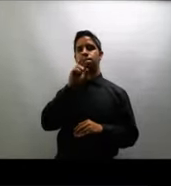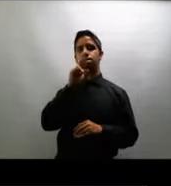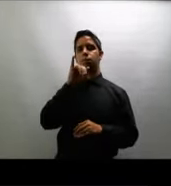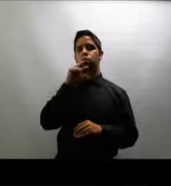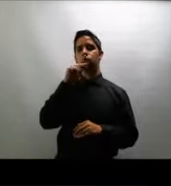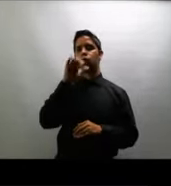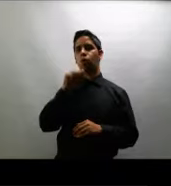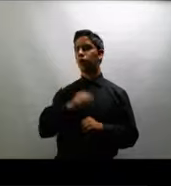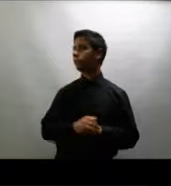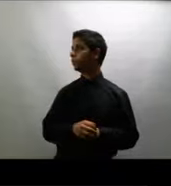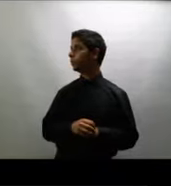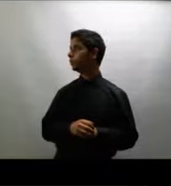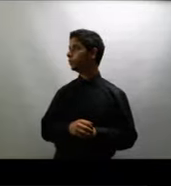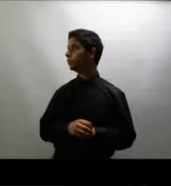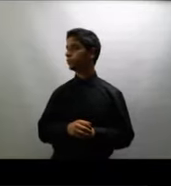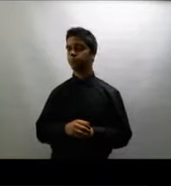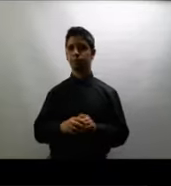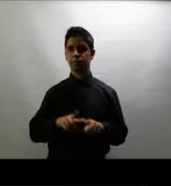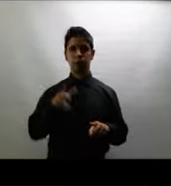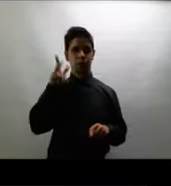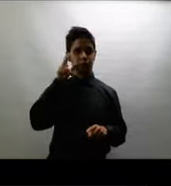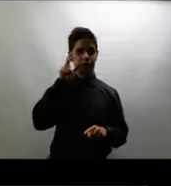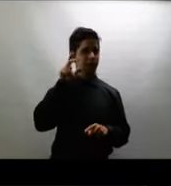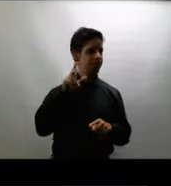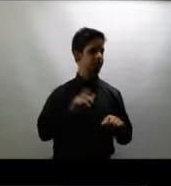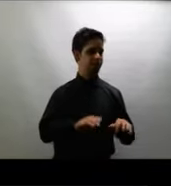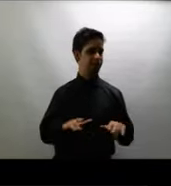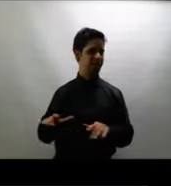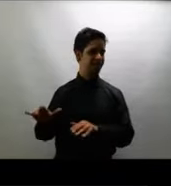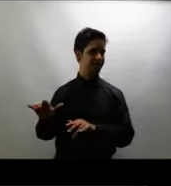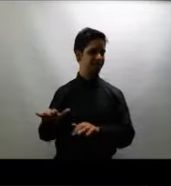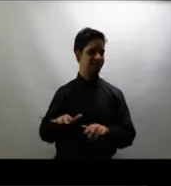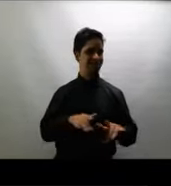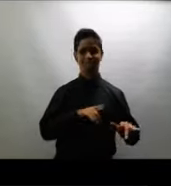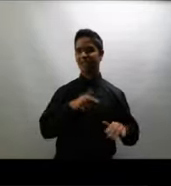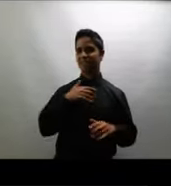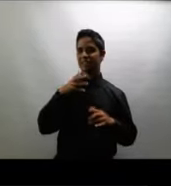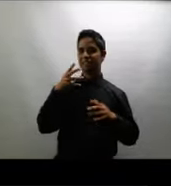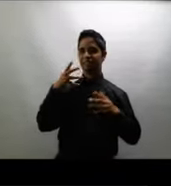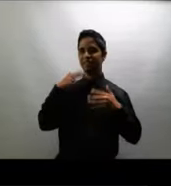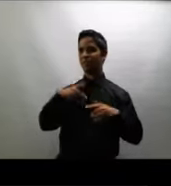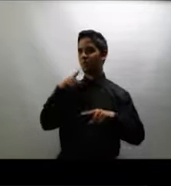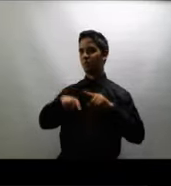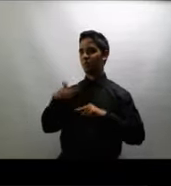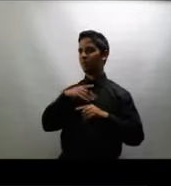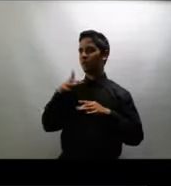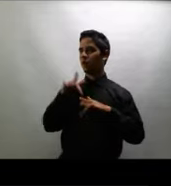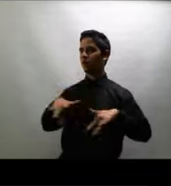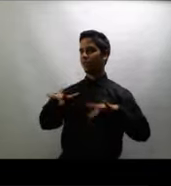Ese piano. Mira, Javier Santiago. Y nadie. Tengo el teléfono.